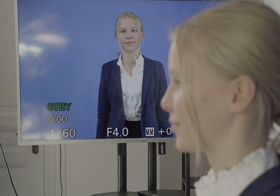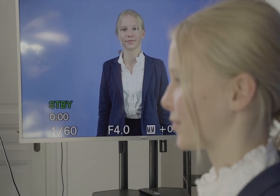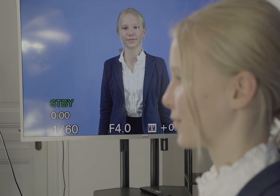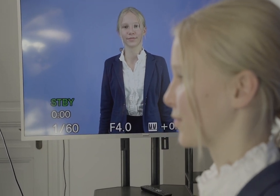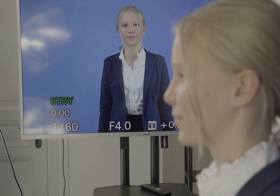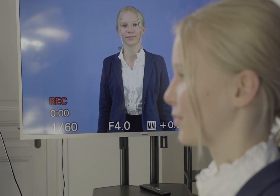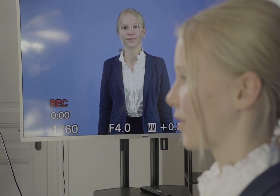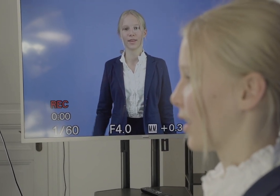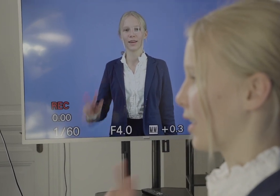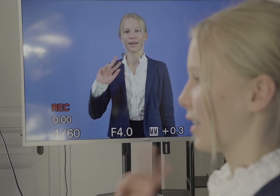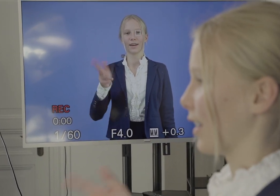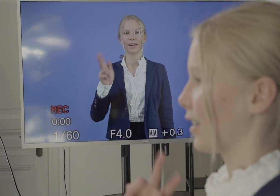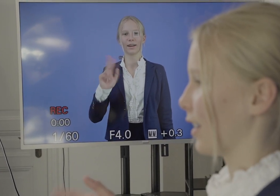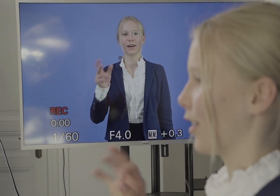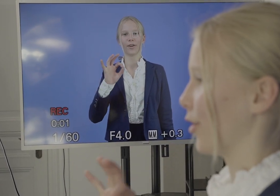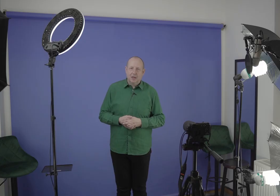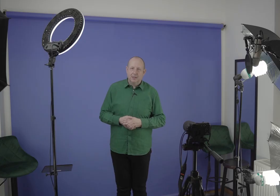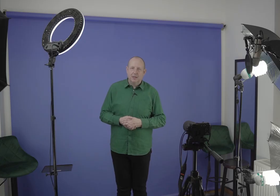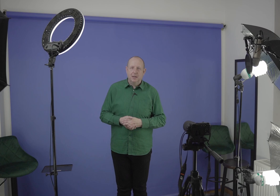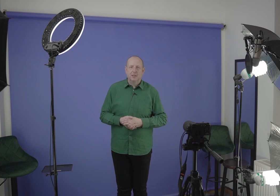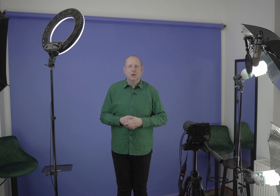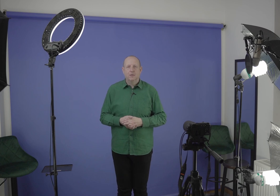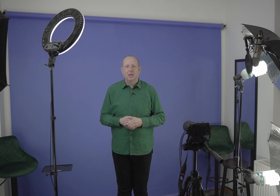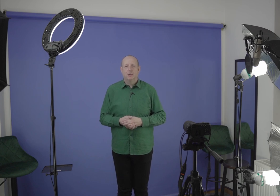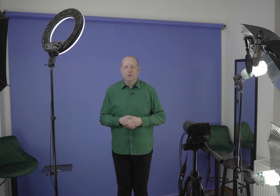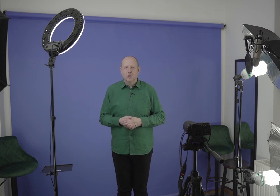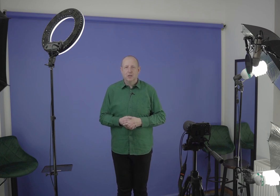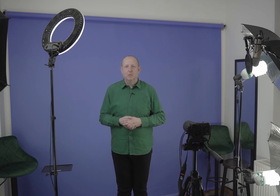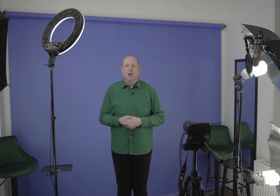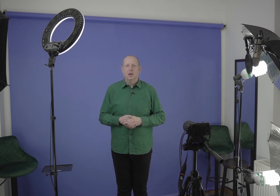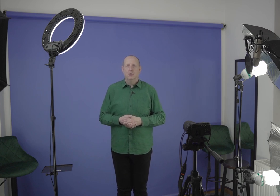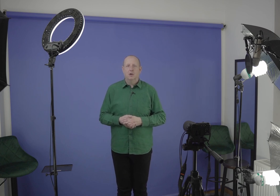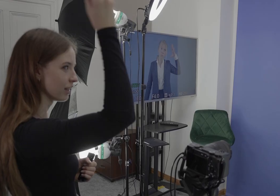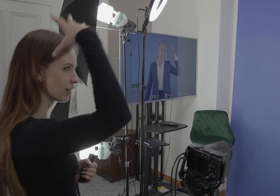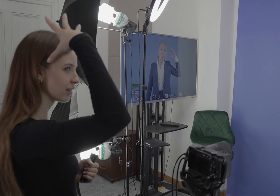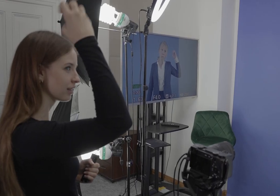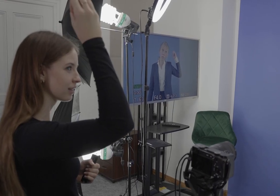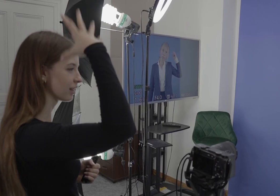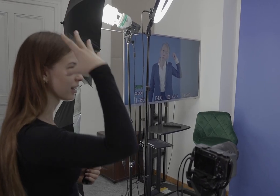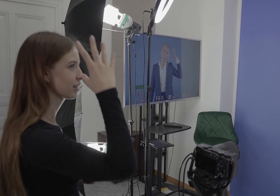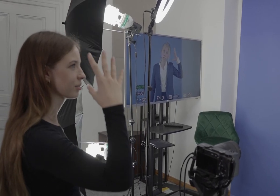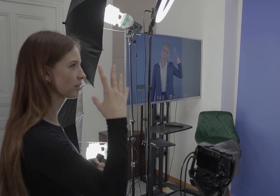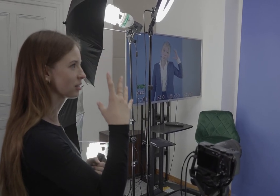Nasza innowacja społeczna, innowacja edukacyjna jest skierowana przede wszystkim do dzieci słabosłyszących